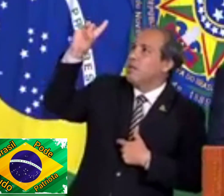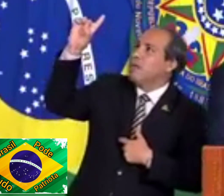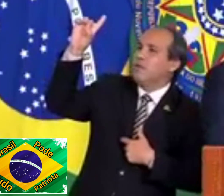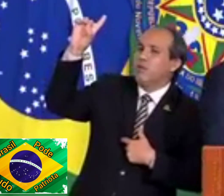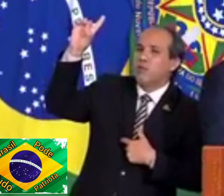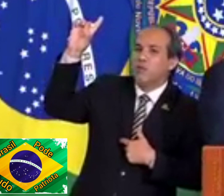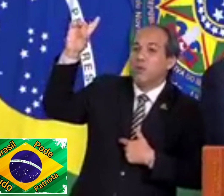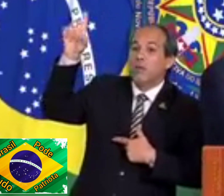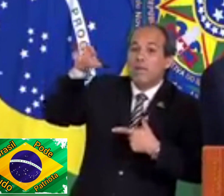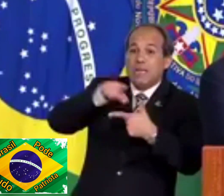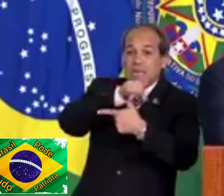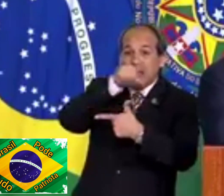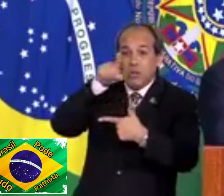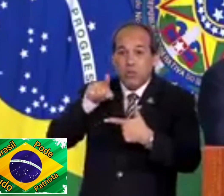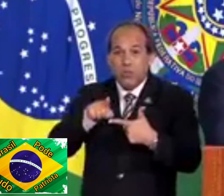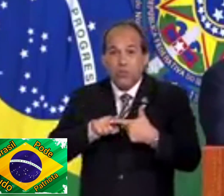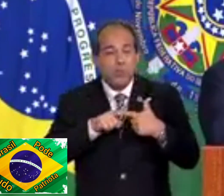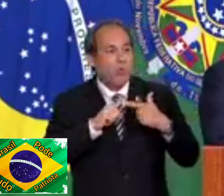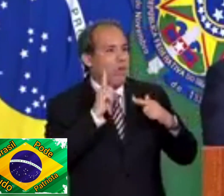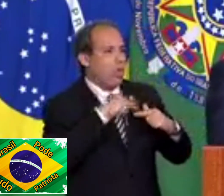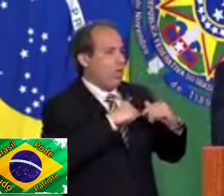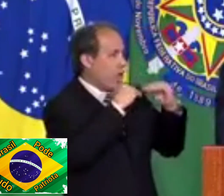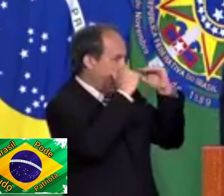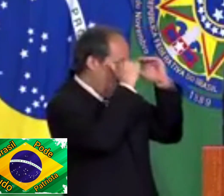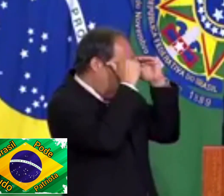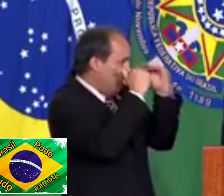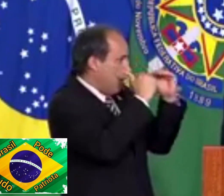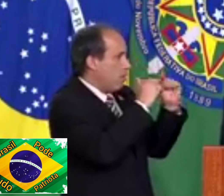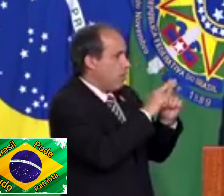Num segundo plano, respeitosamente, aqui na Terra,